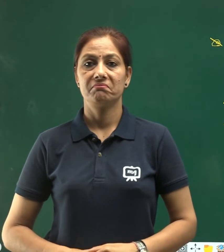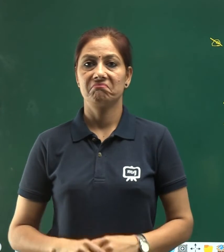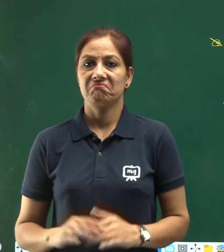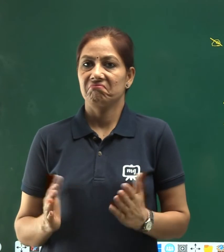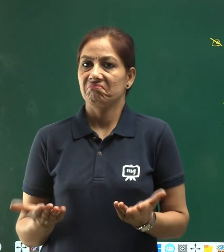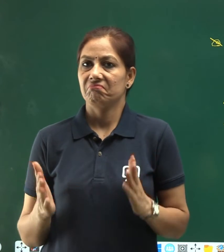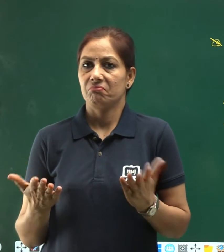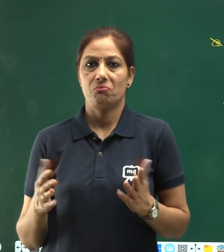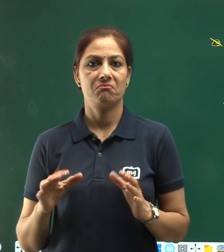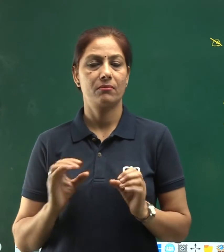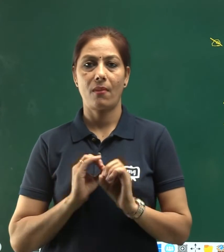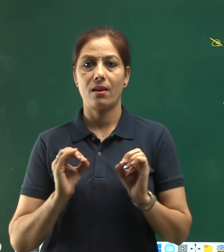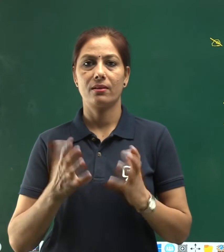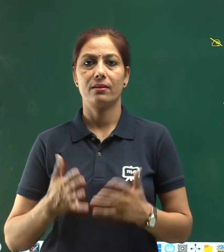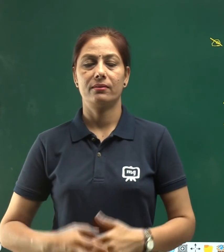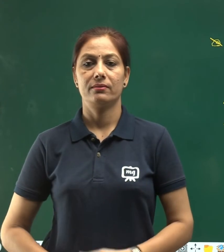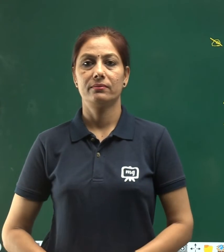संभव नहीं था।